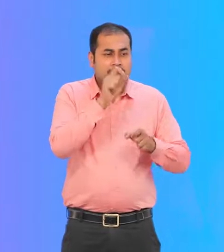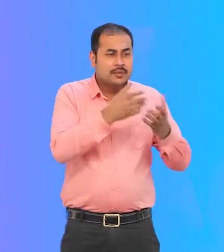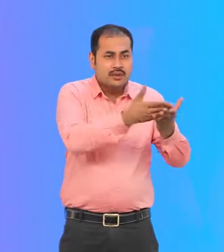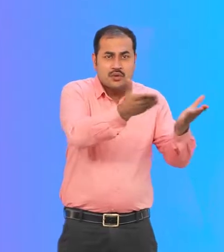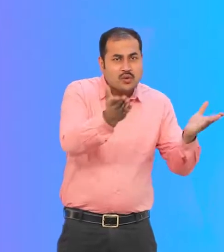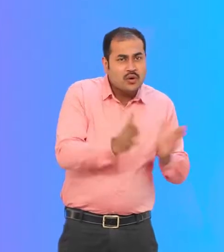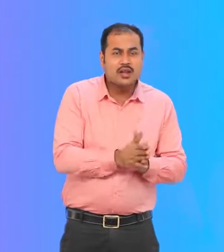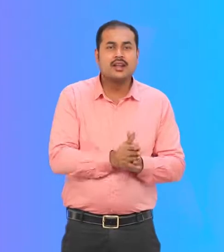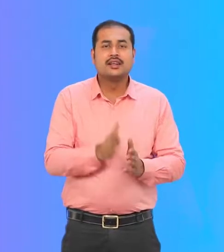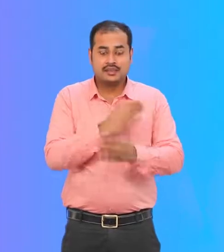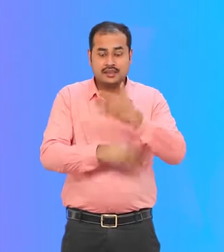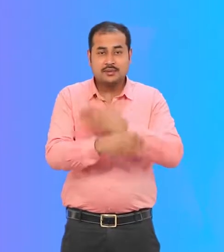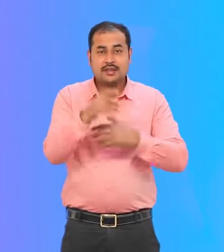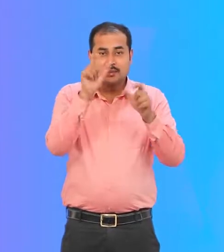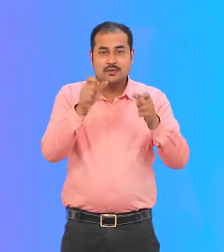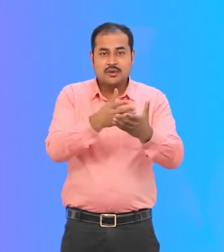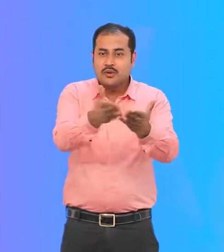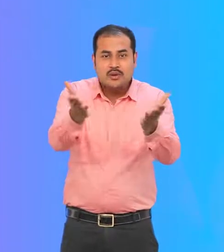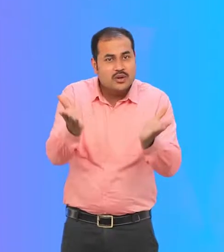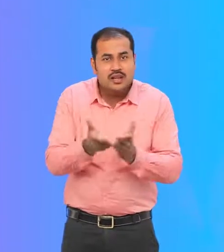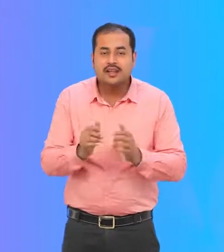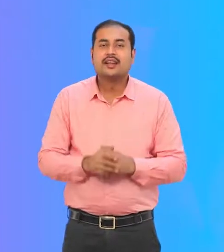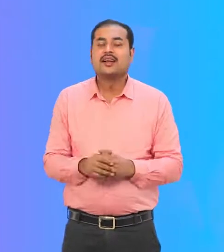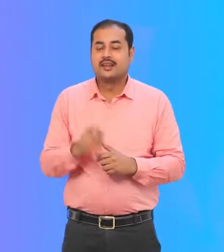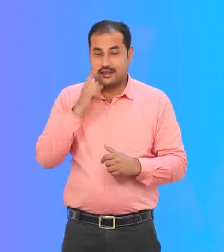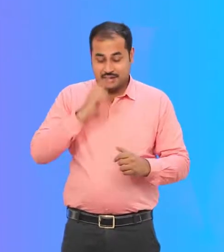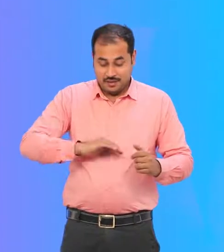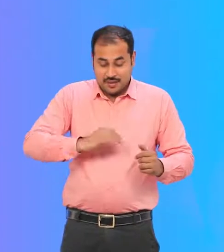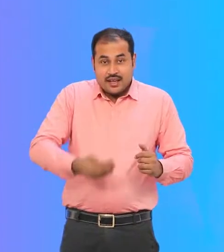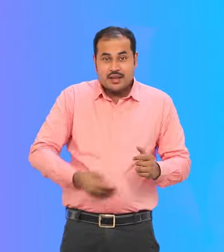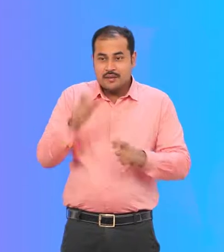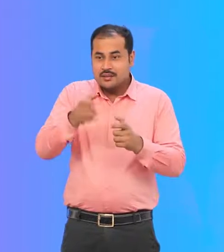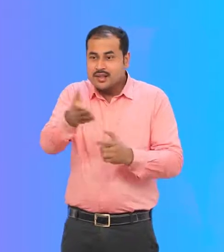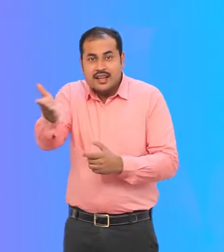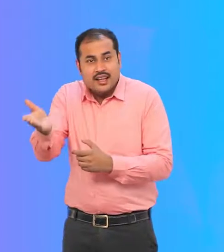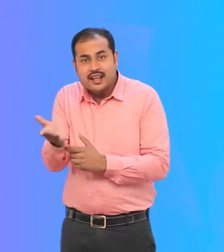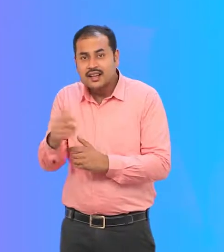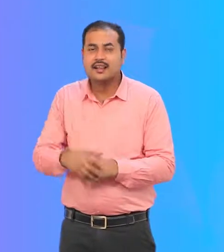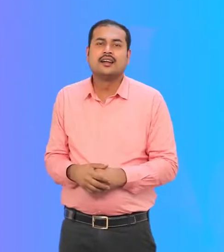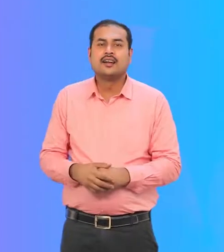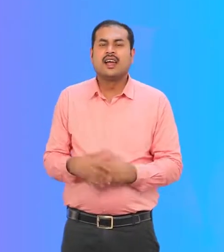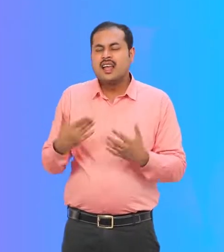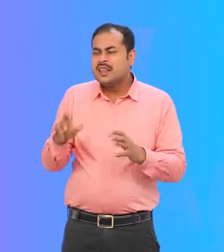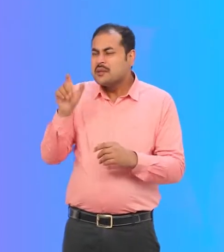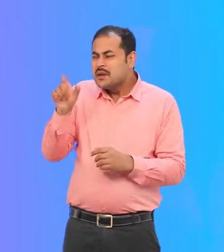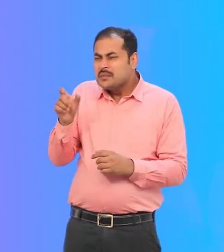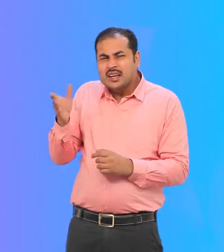लोग दिव्यांग सही गर्भवती महिलाएं या वह